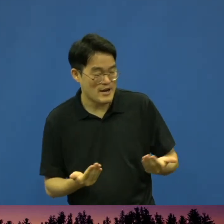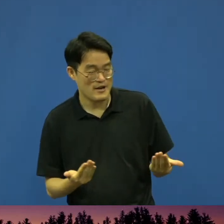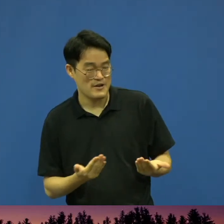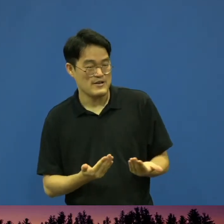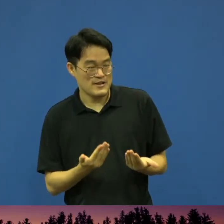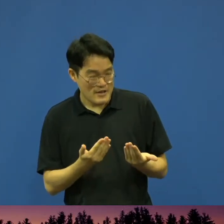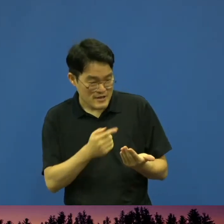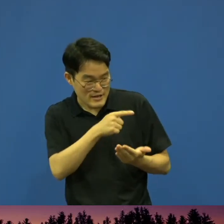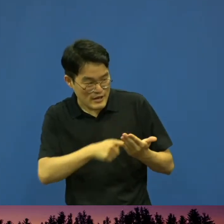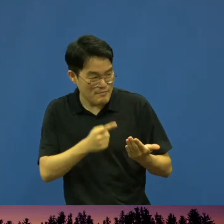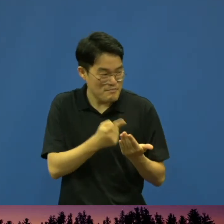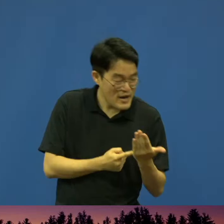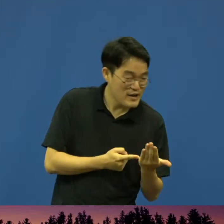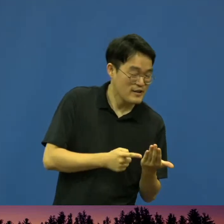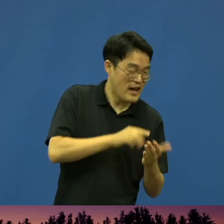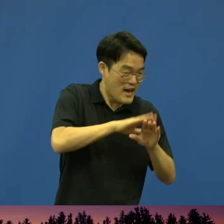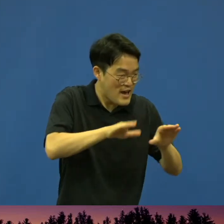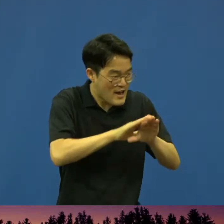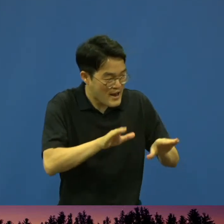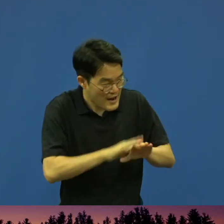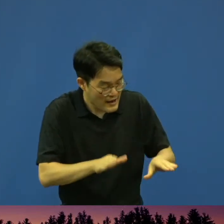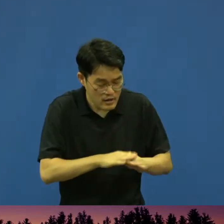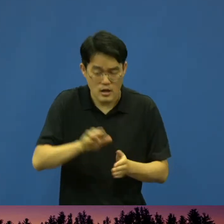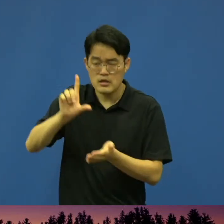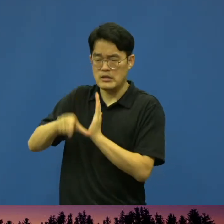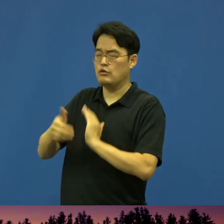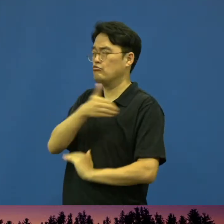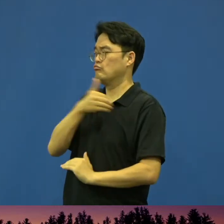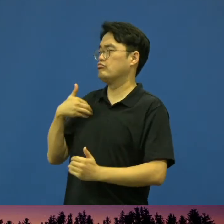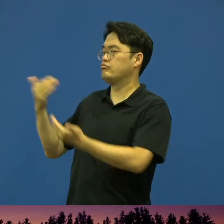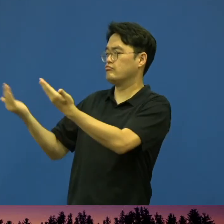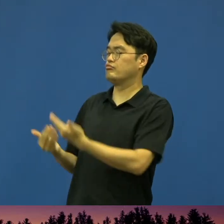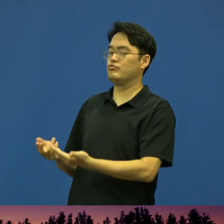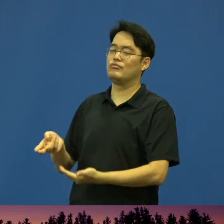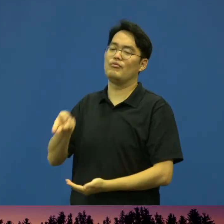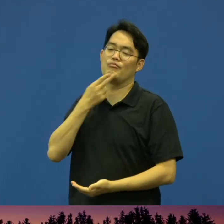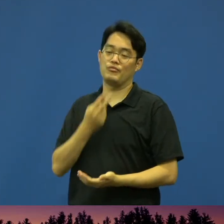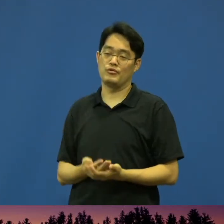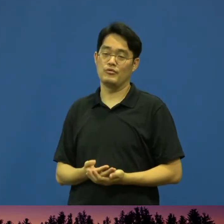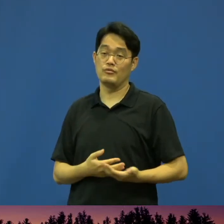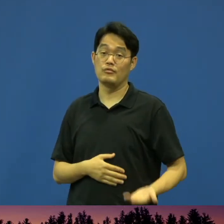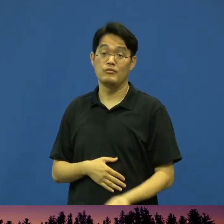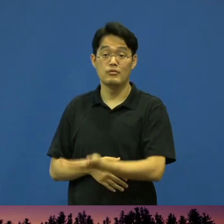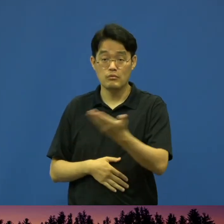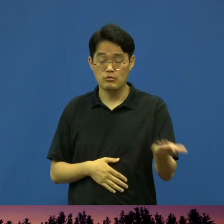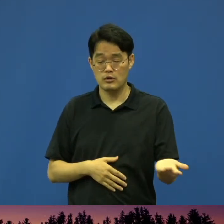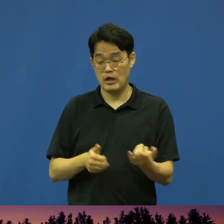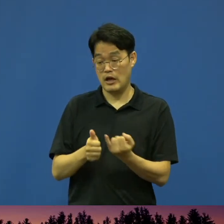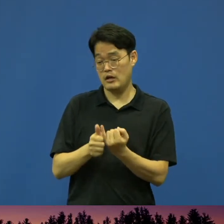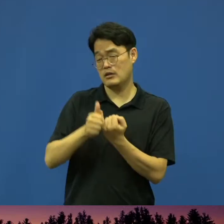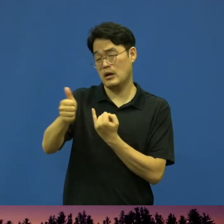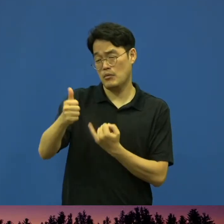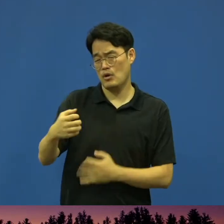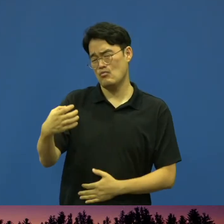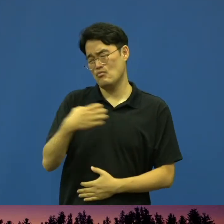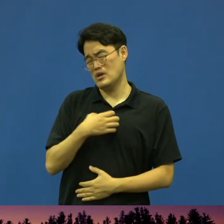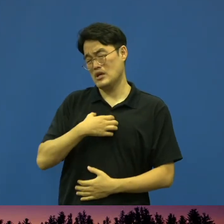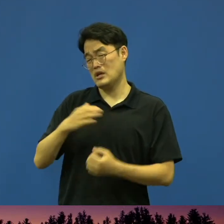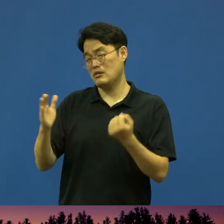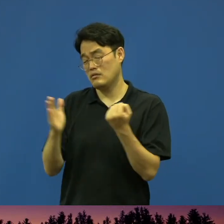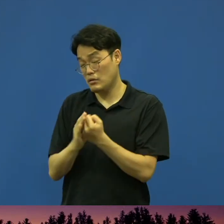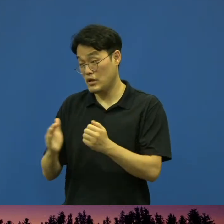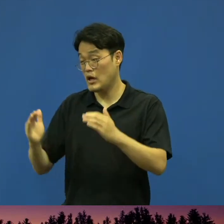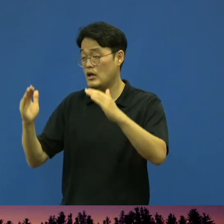않습니다. 위기는 남편의 위기 앞에 온 집안이 남편의 위기 때문에 휘청하고 있는 이 집안의 상황 때문에 어려워하고